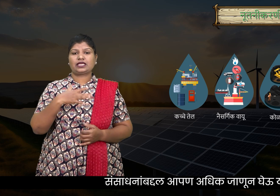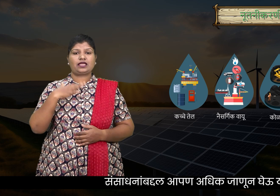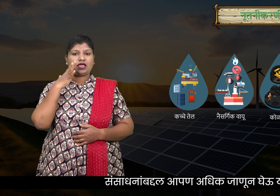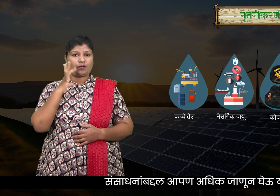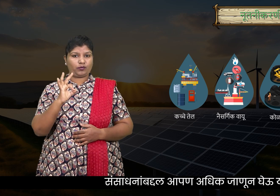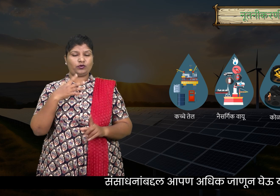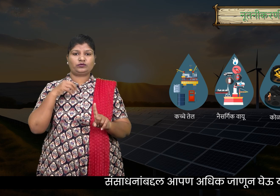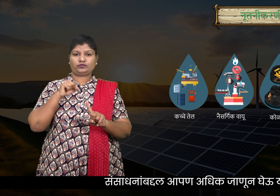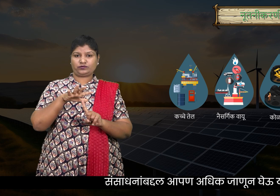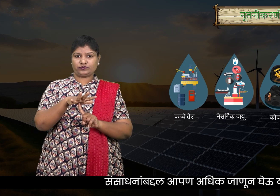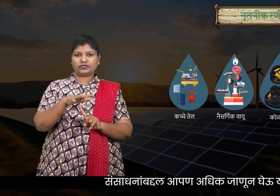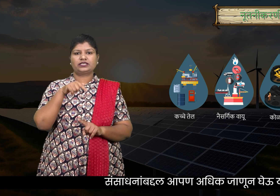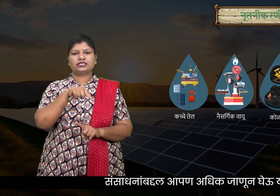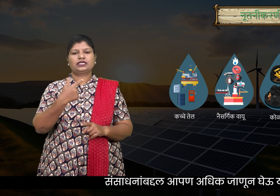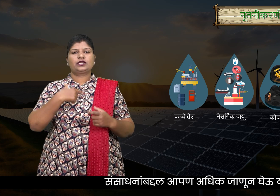घेऊया.